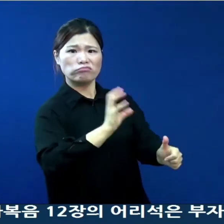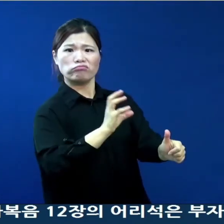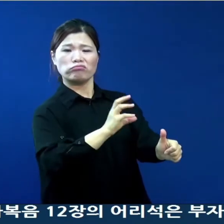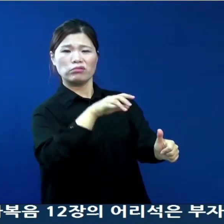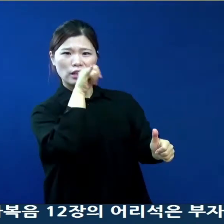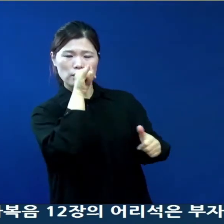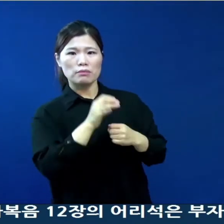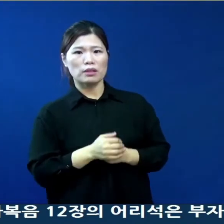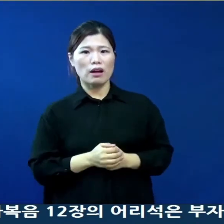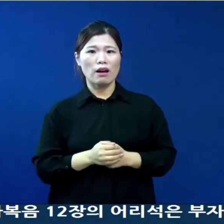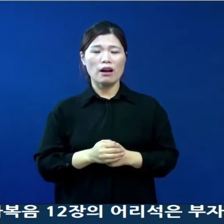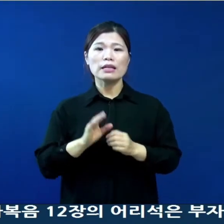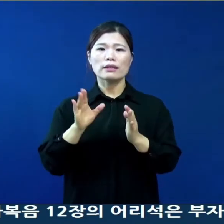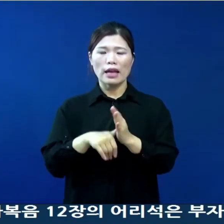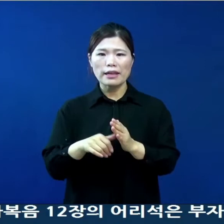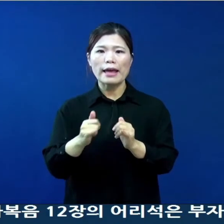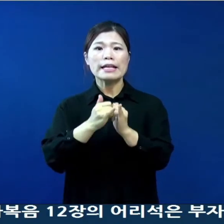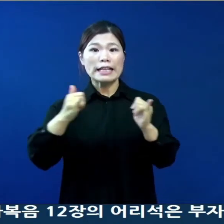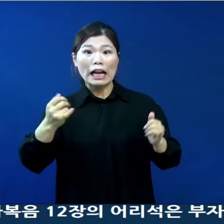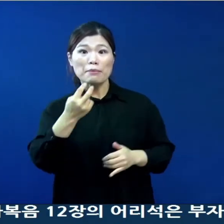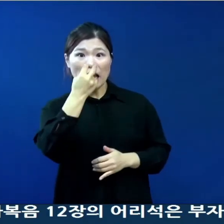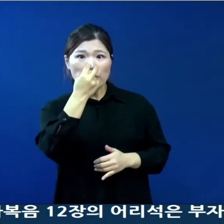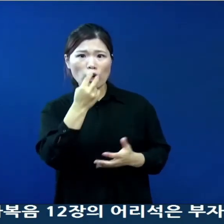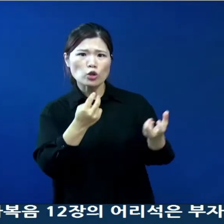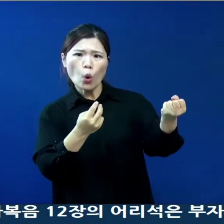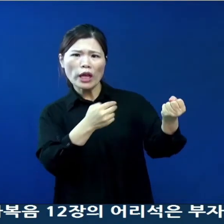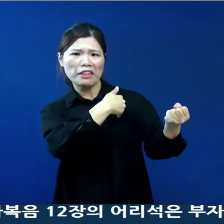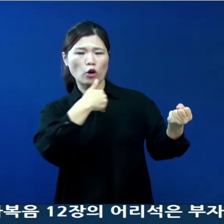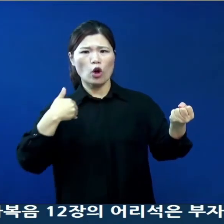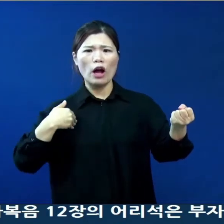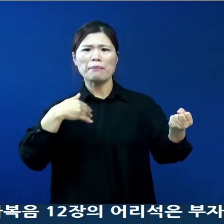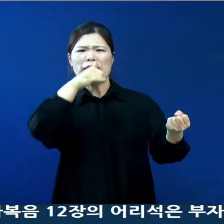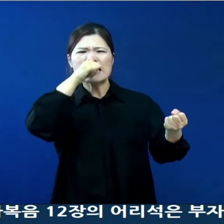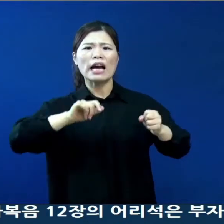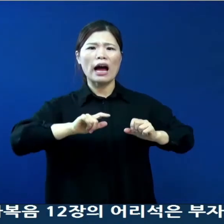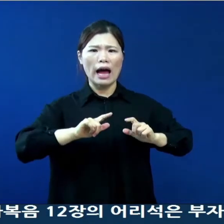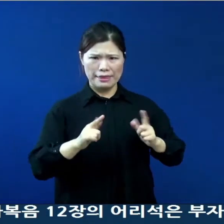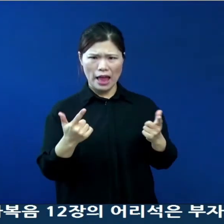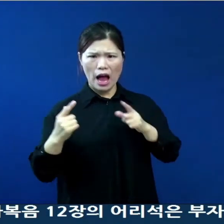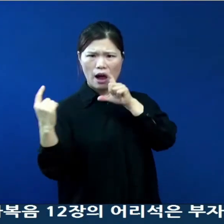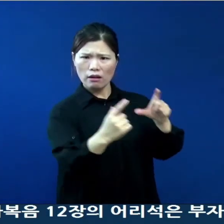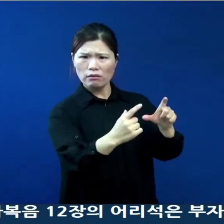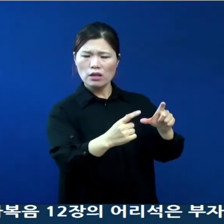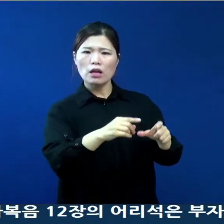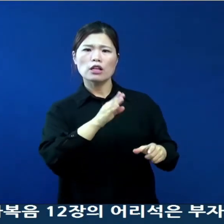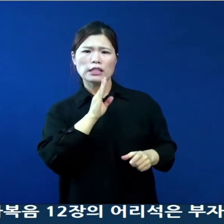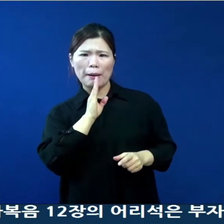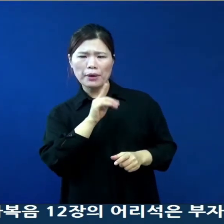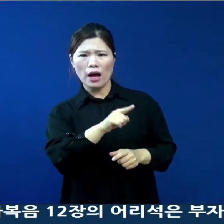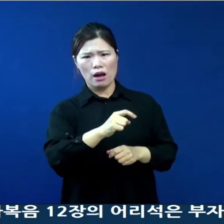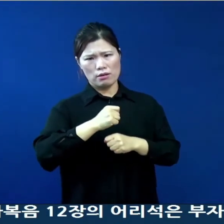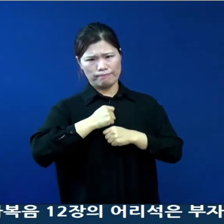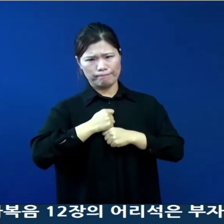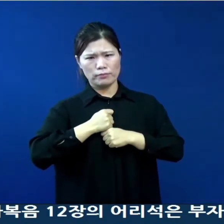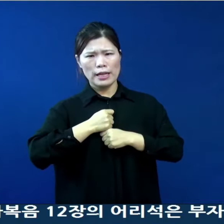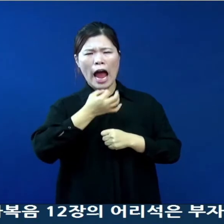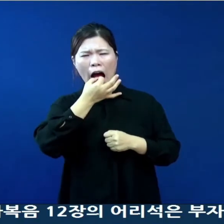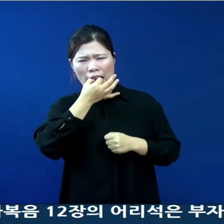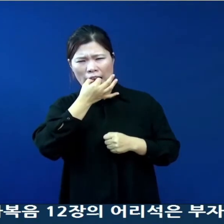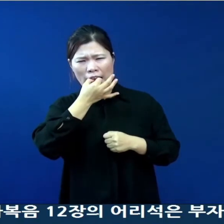이렇게 말씀하십니다. 사람의 생명이 그 소유의 넉넉함에 있지 않다. 삼가 탐심을 물리쳐라.